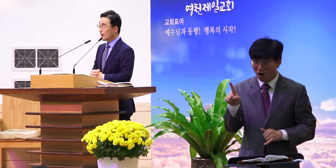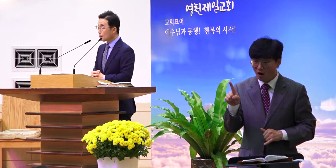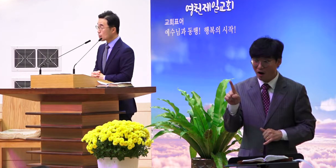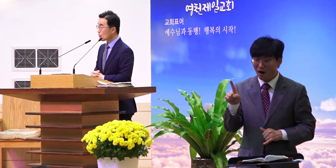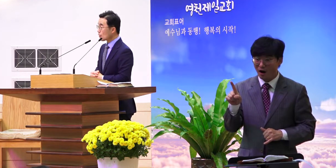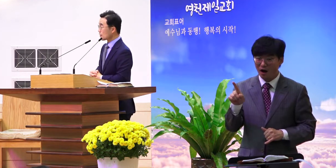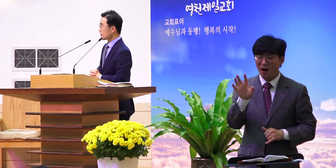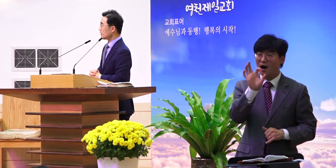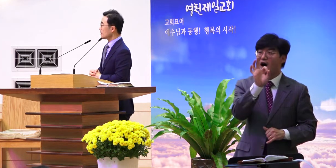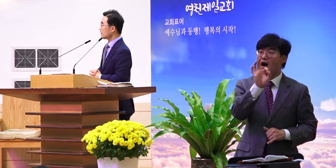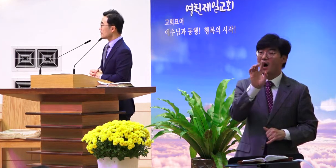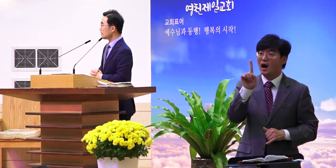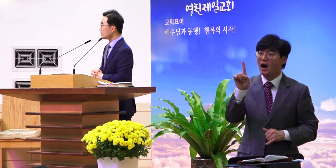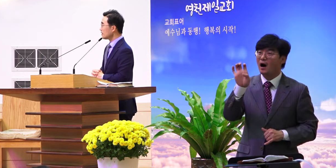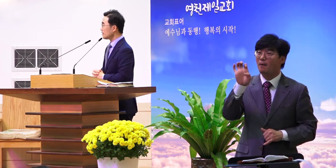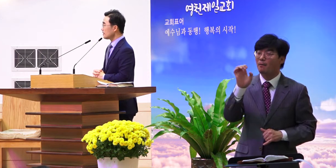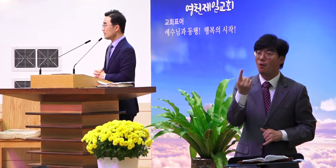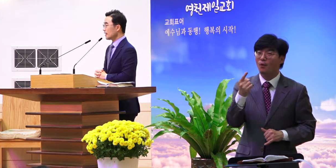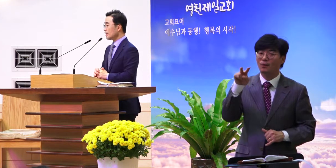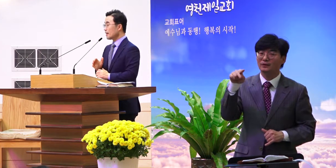보겠습니다. 아포스톨로스.